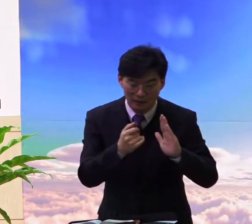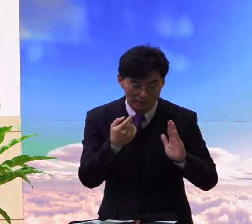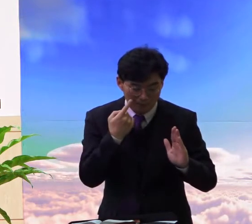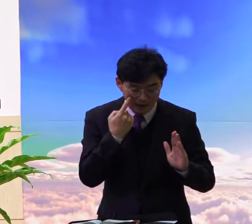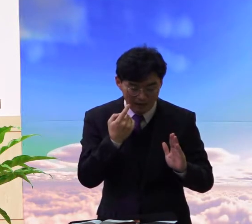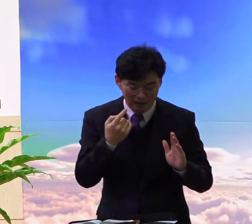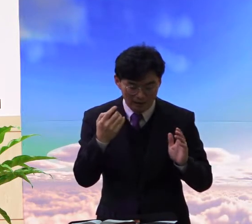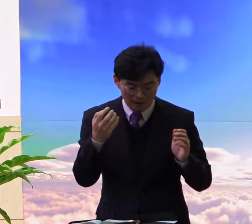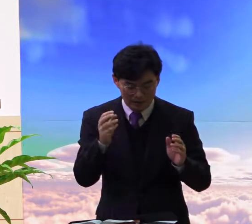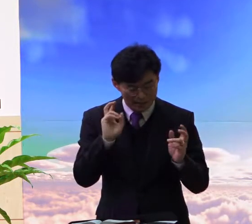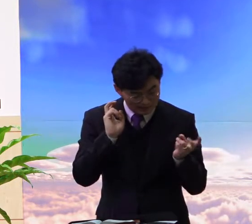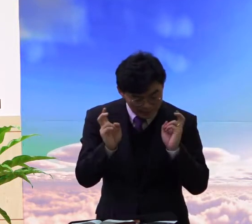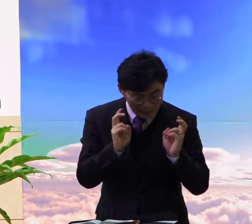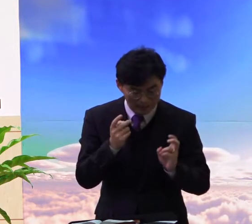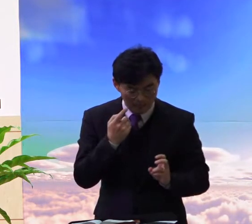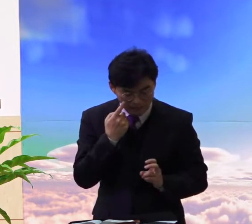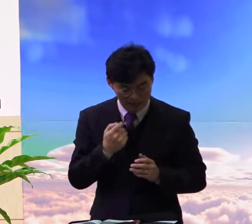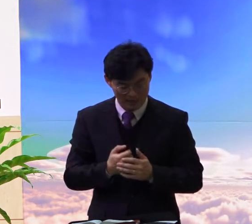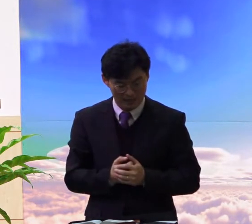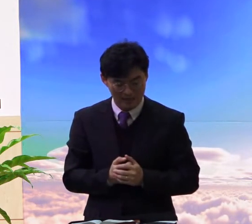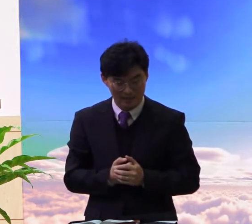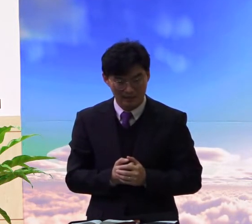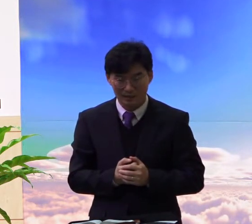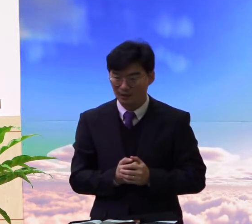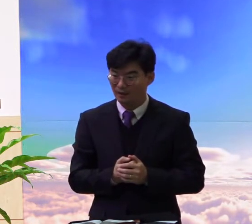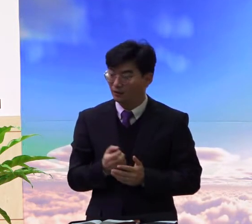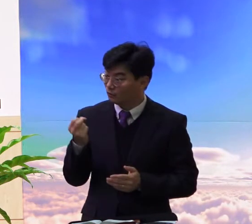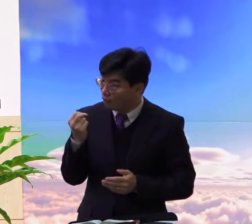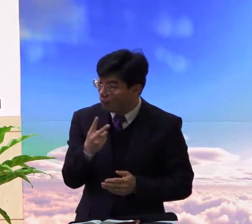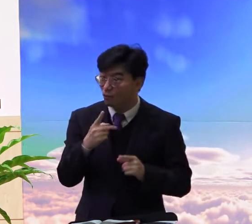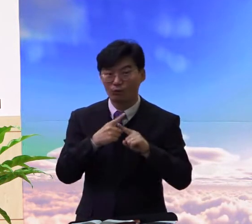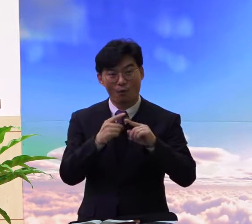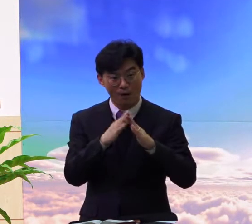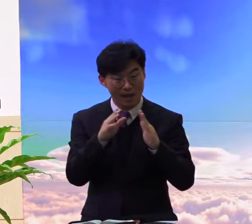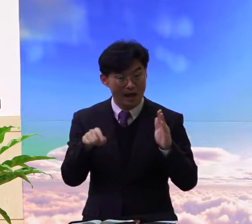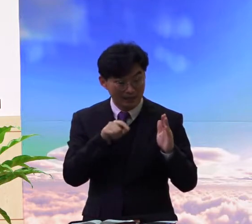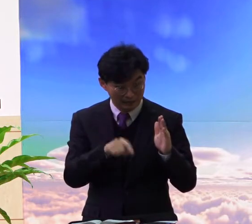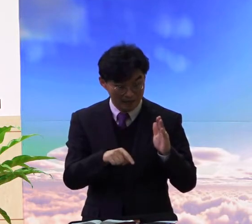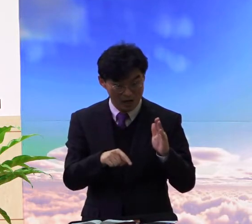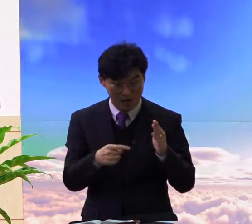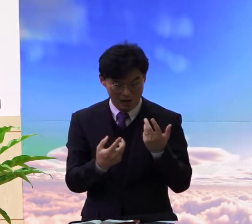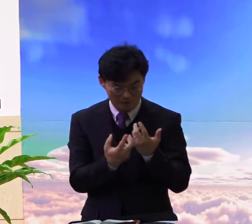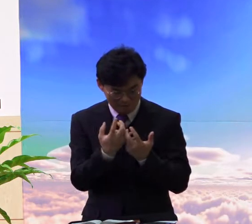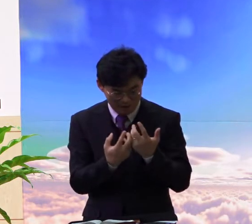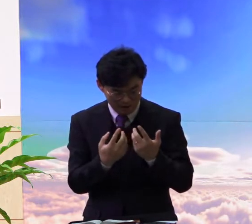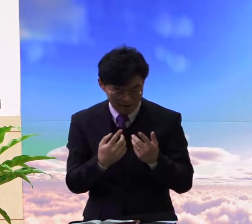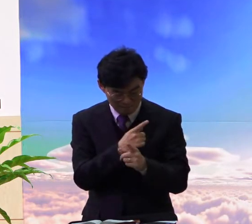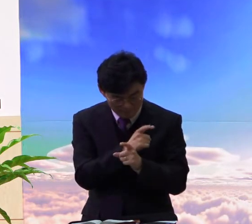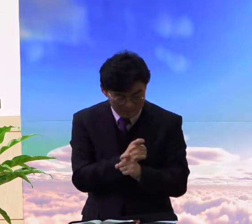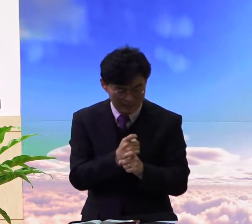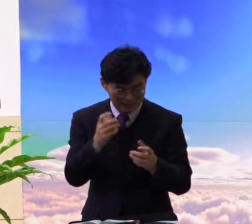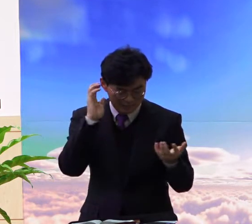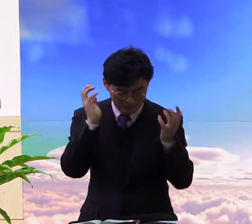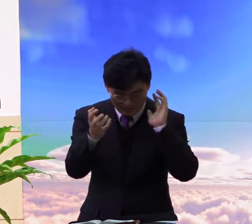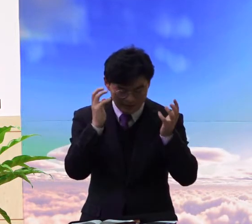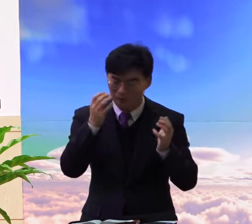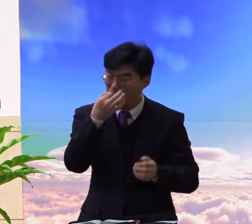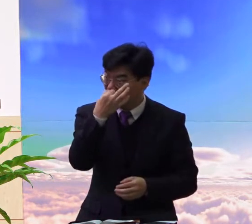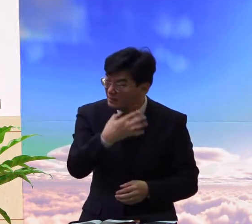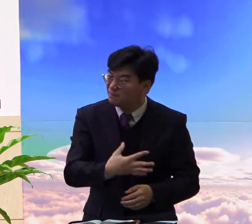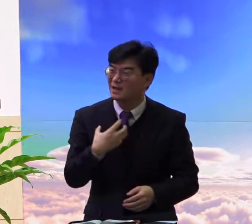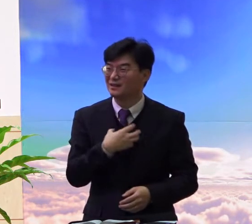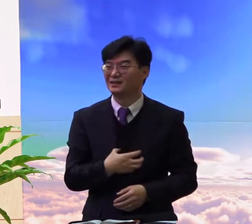나가는 직장과 사업장과 일터에서 혹은 교회 안에서 실패하고 내 마음대로 되지 않고 또 수렁에